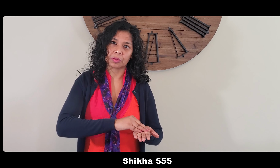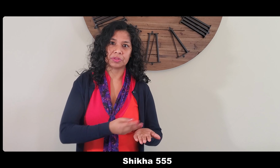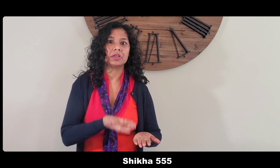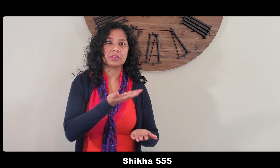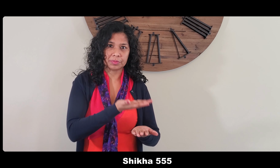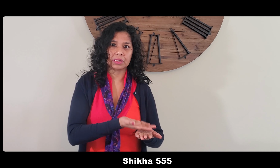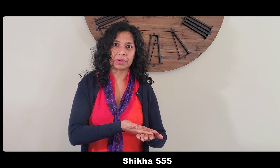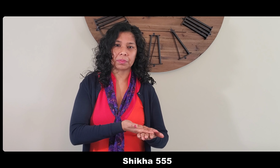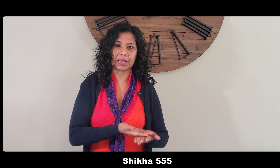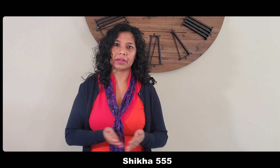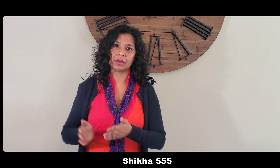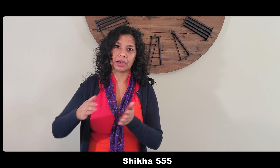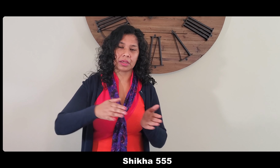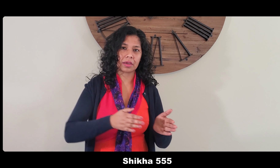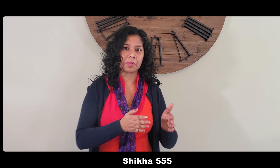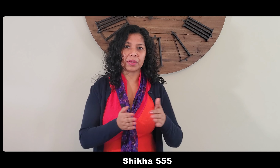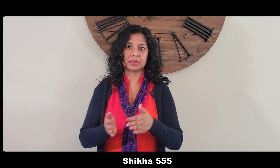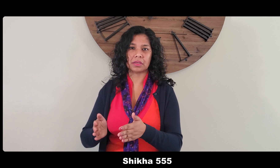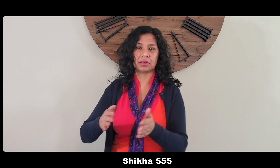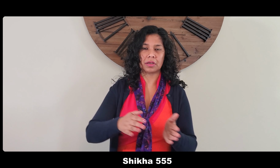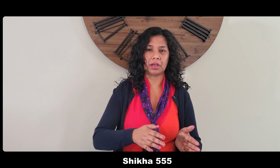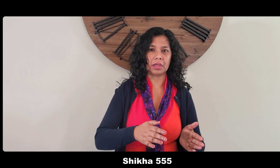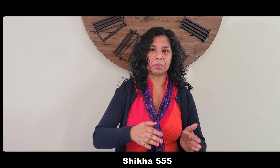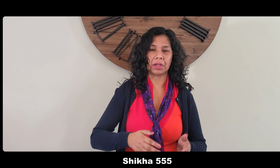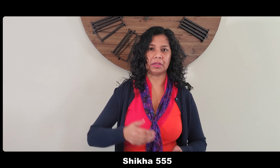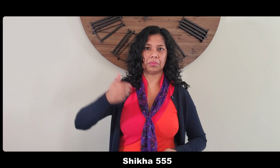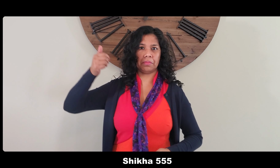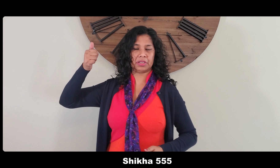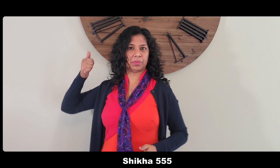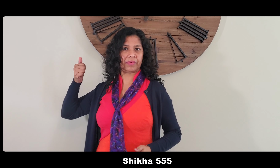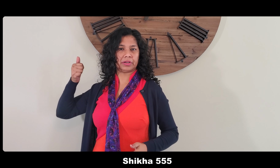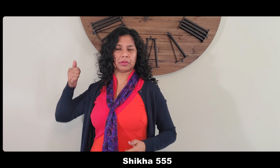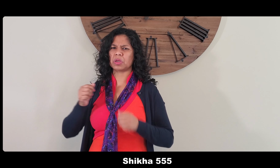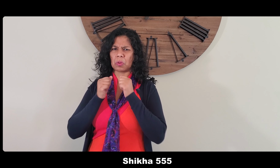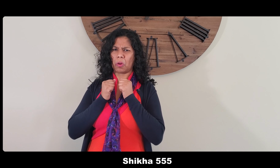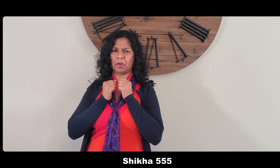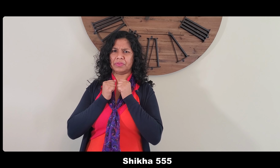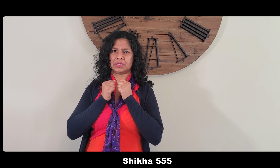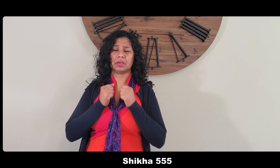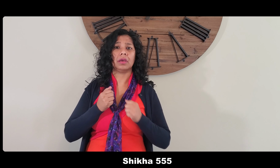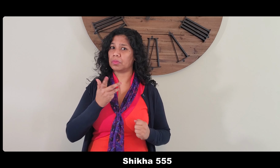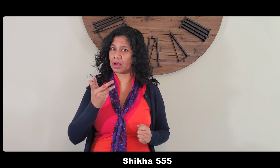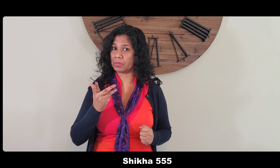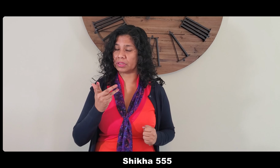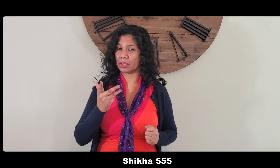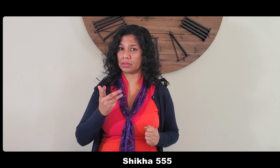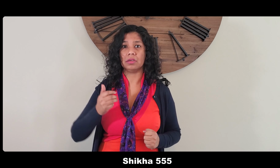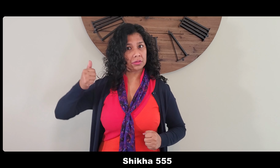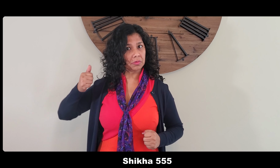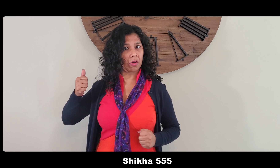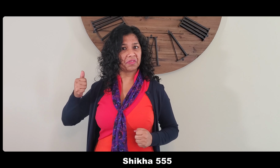हाथ में सब्जी या सब्जी पर प्लेट लेकर मेस से निकलले बानी, मेस प्रिफेक्ट सबके खौफ से, अब का बताएं कैसन खौफ